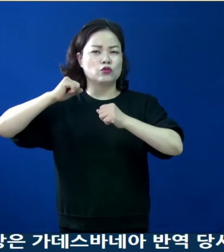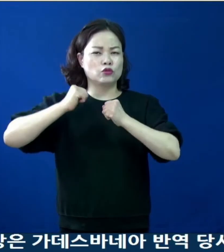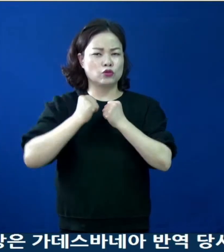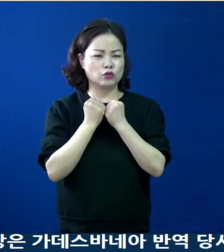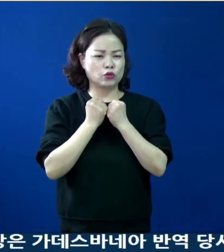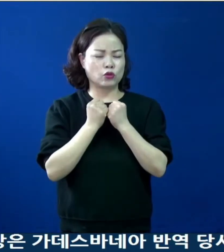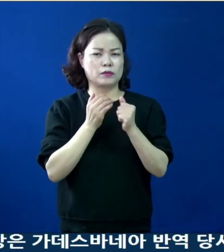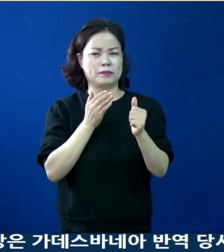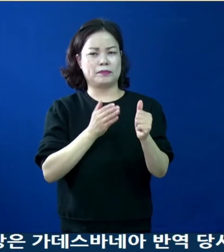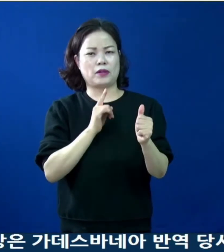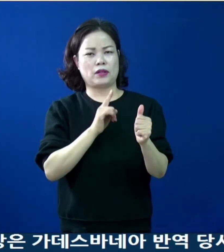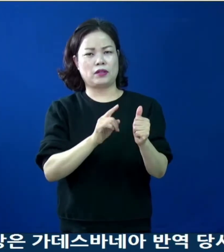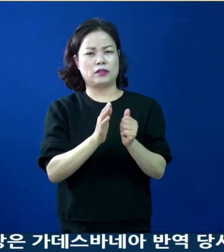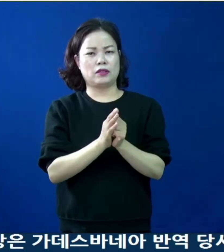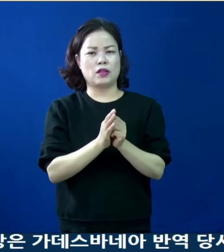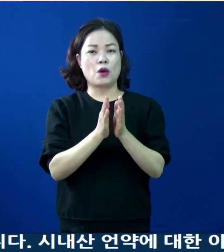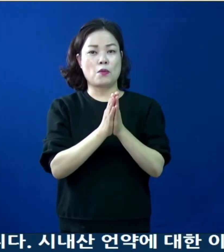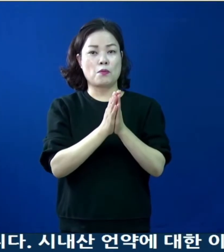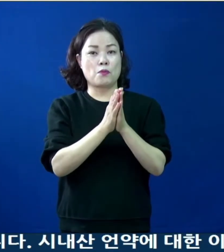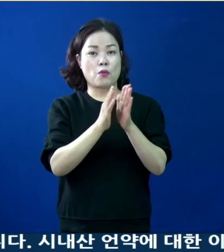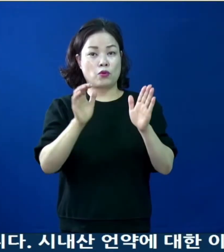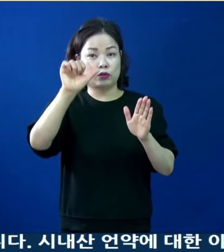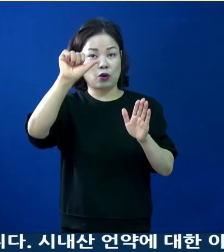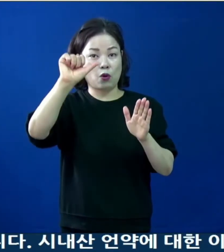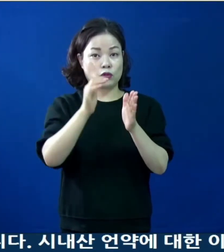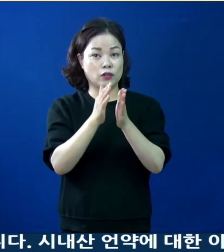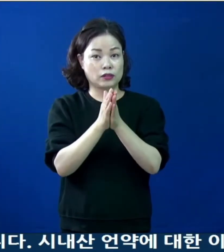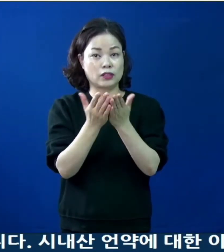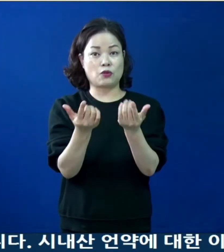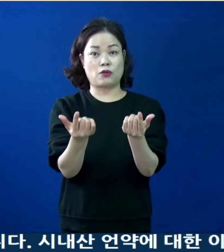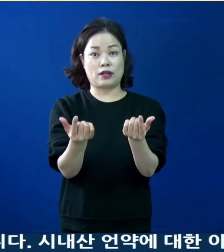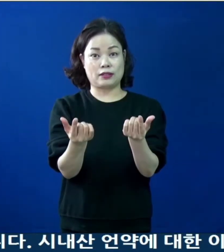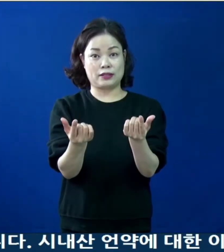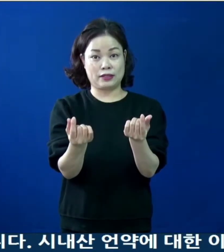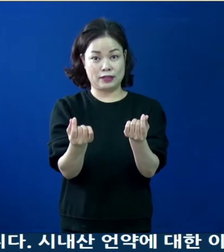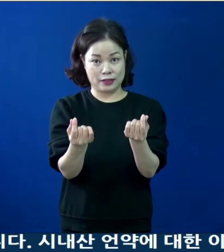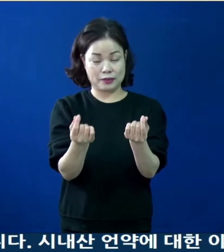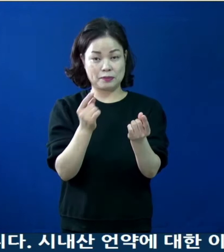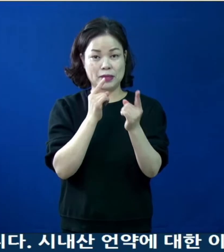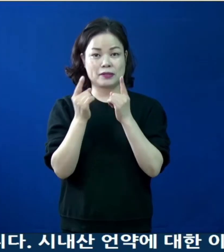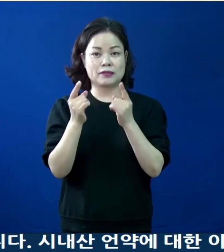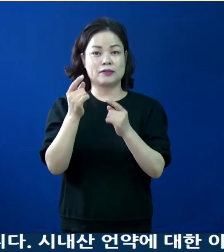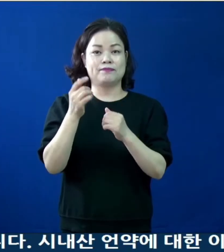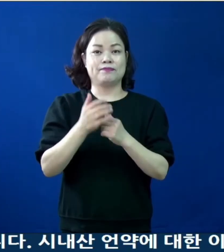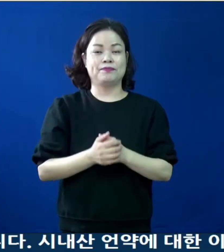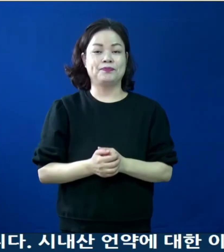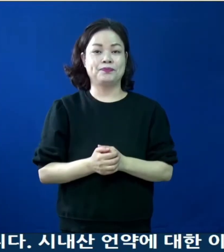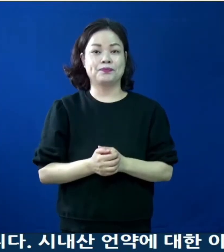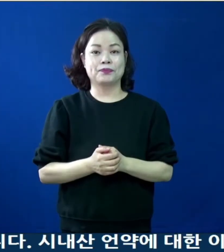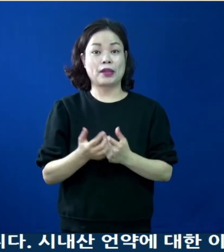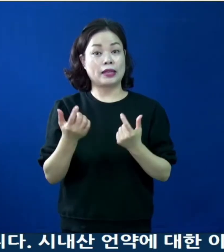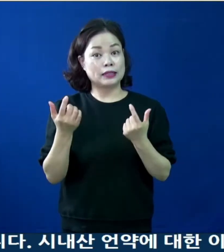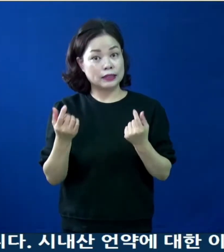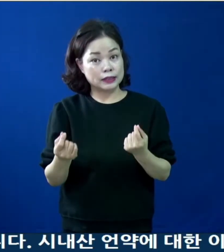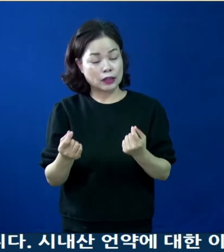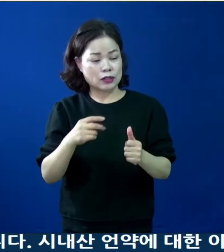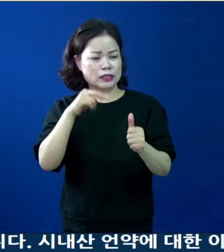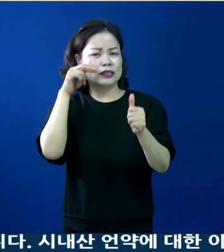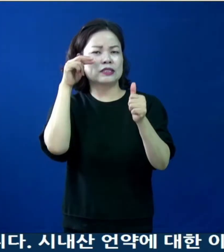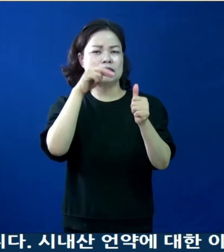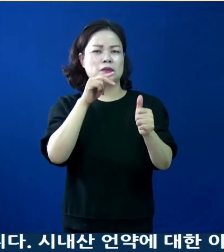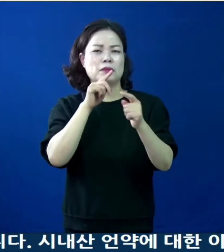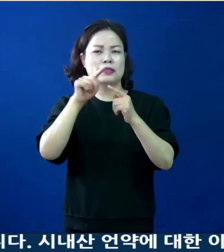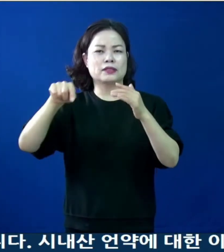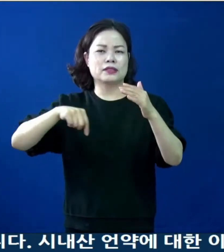당부하는 모세 오경의 결론과 같은 말씀이라 할 수 있습니다. 이런 신명기의